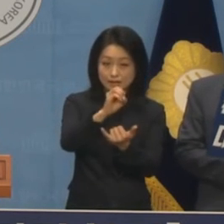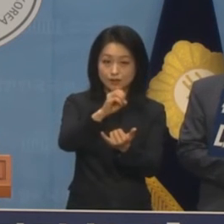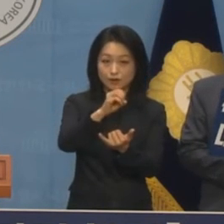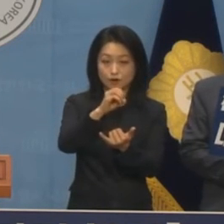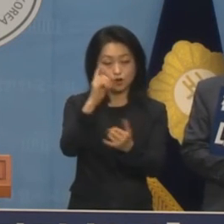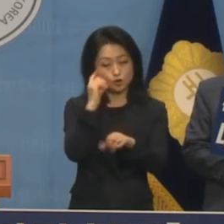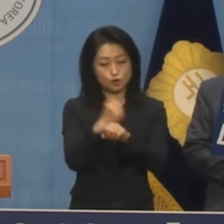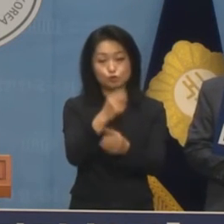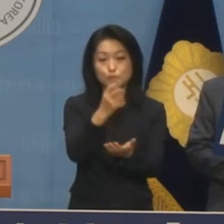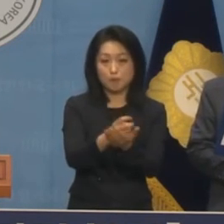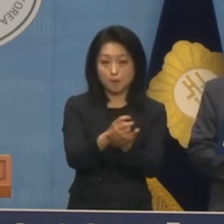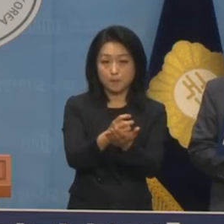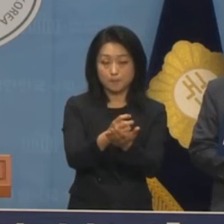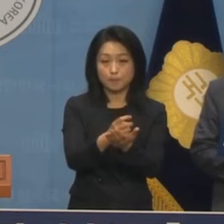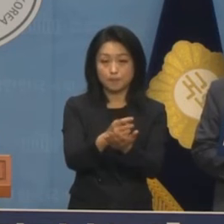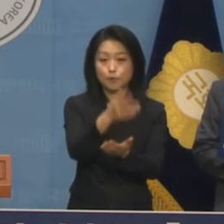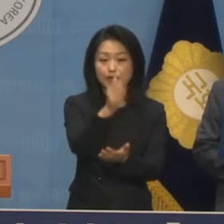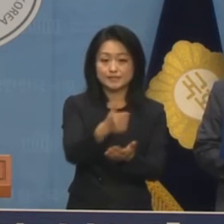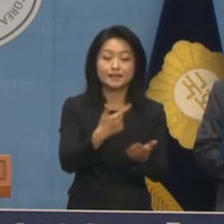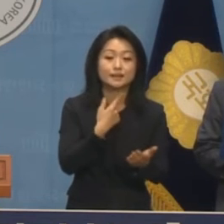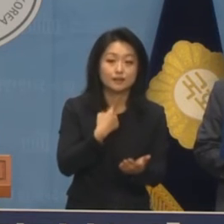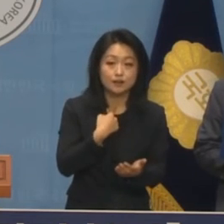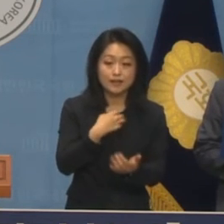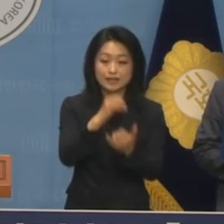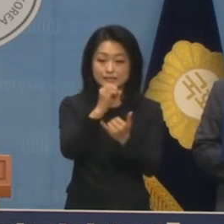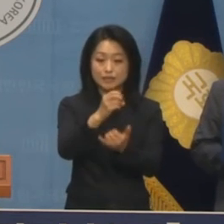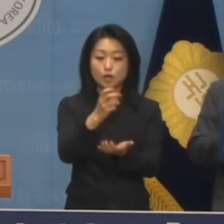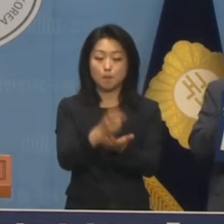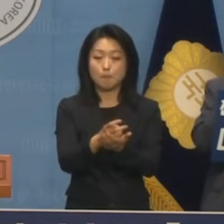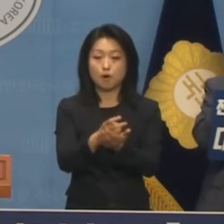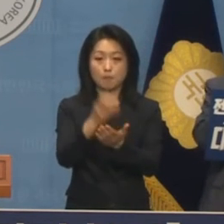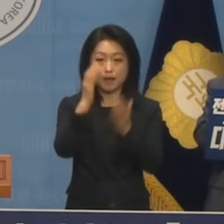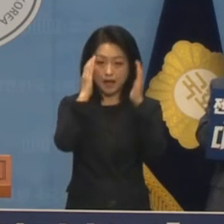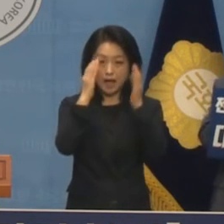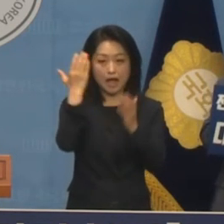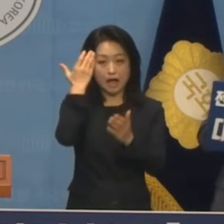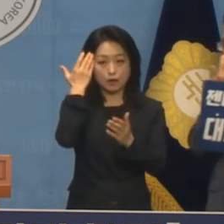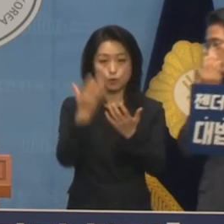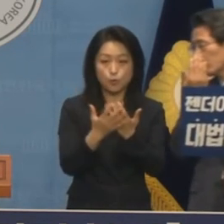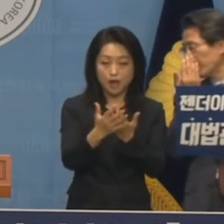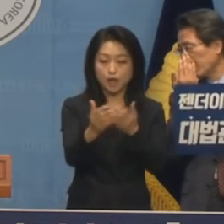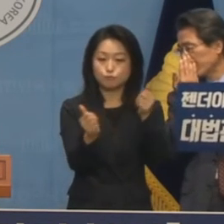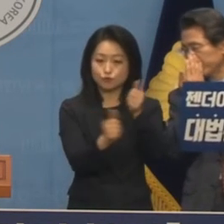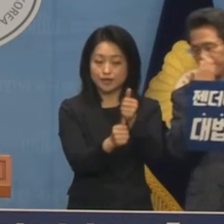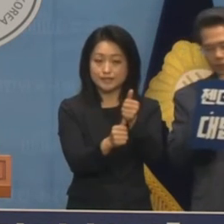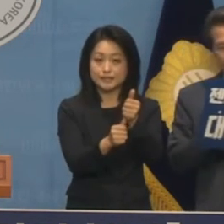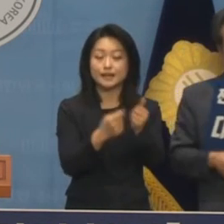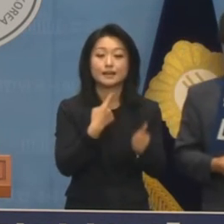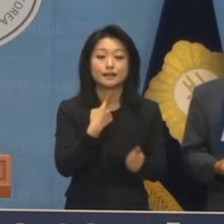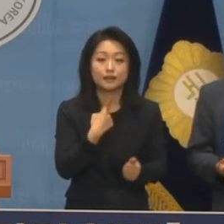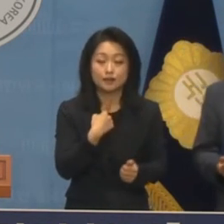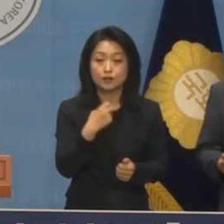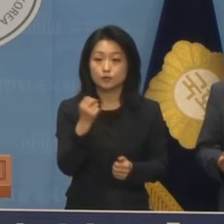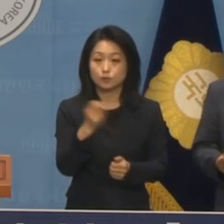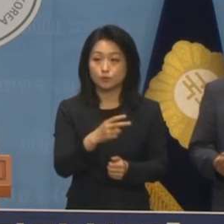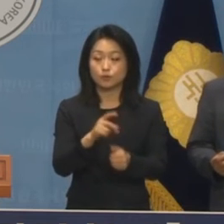데 이어 현재도 한국젠더법학회의 부회장을 맡고 있다. 이